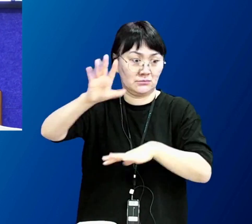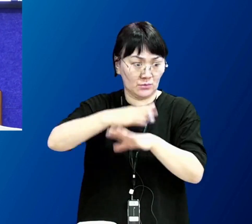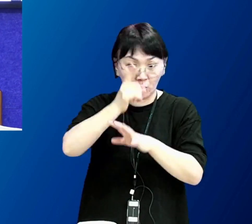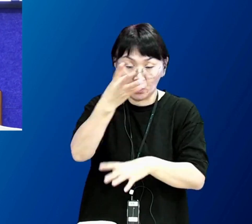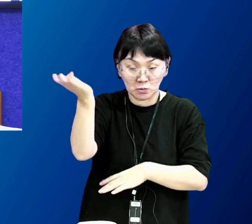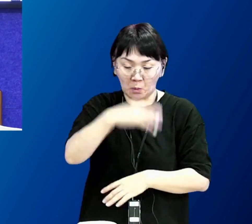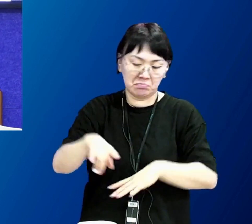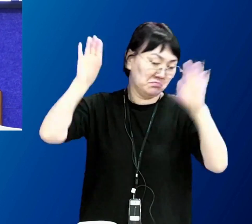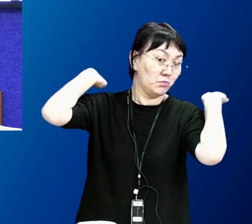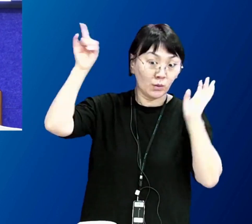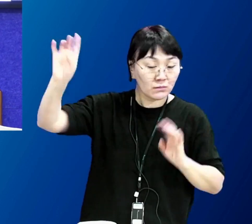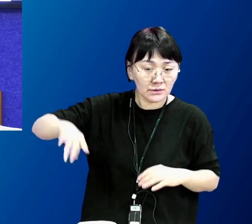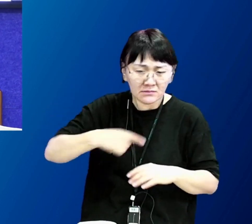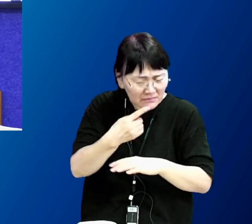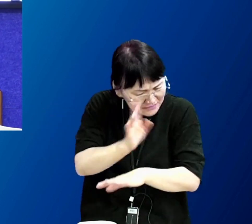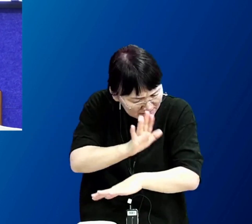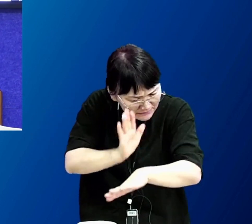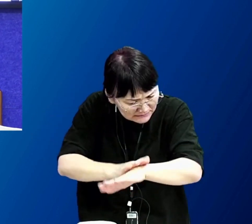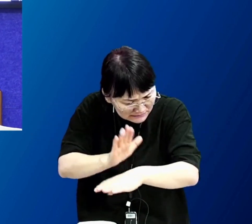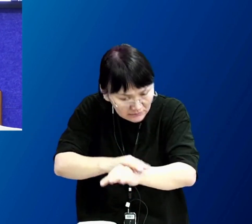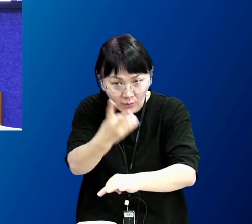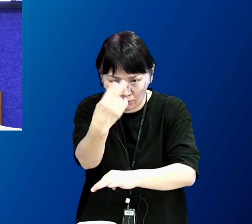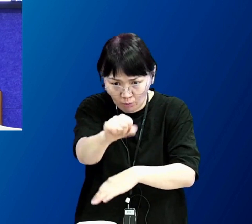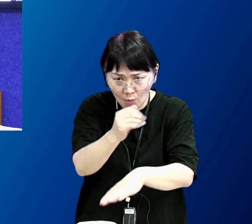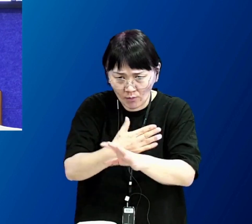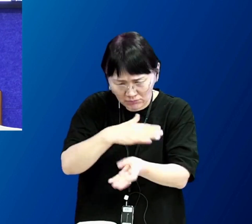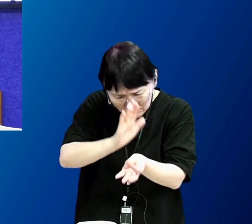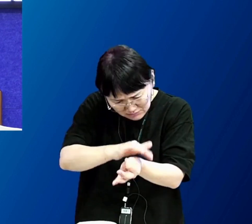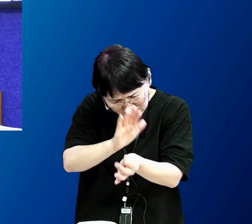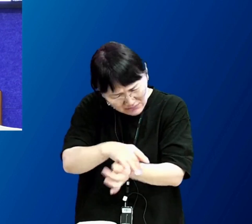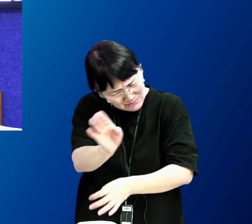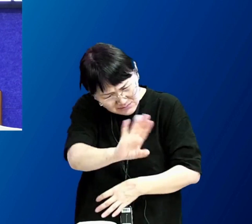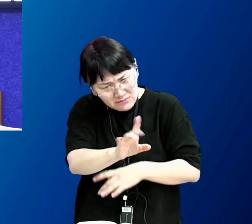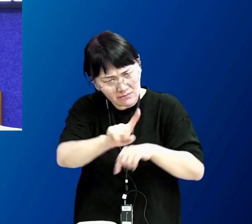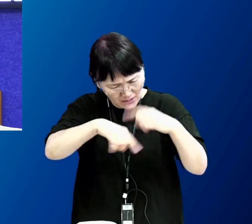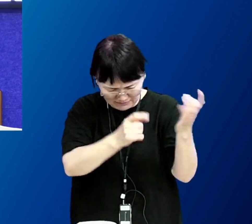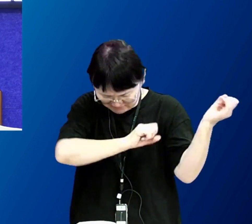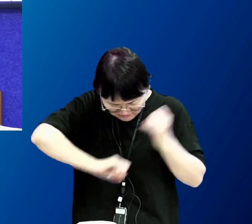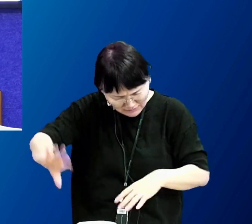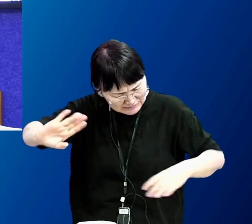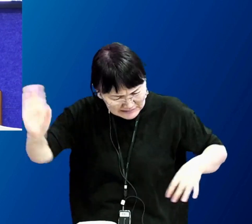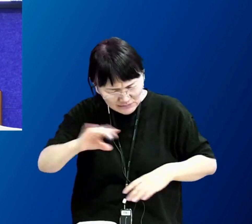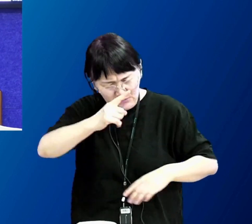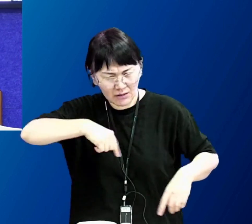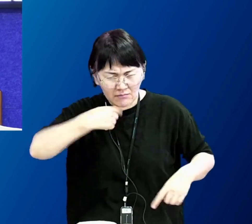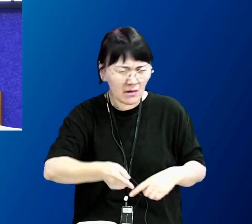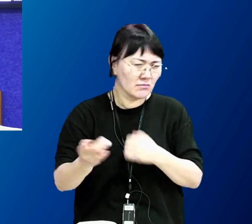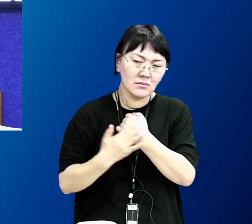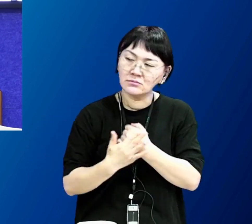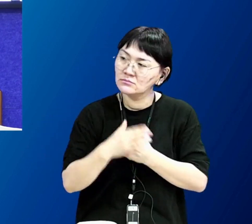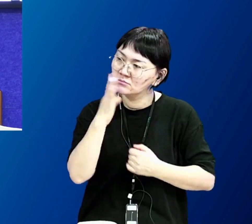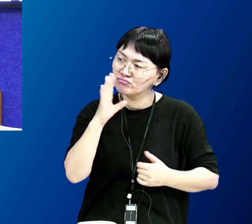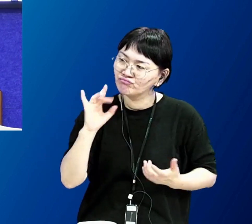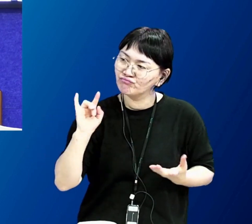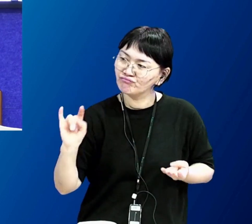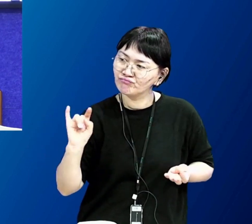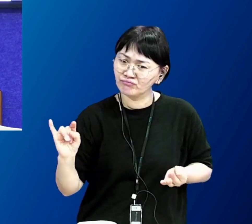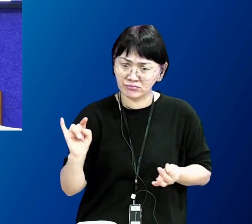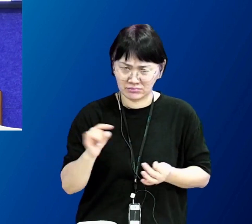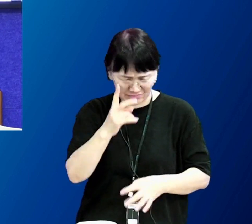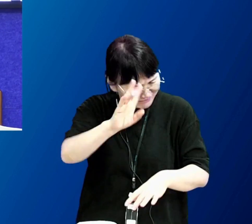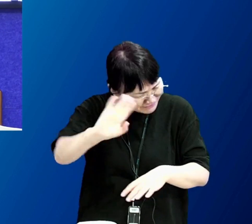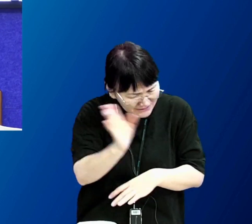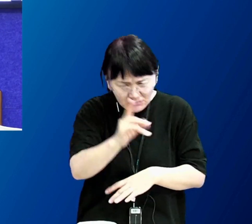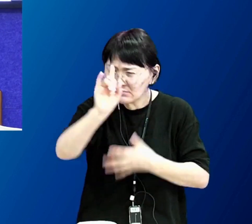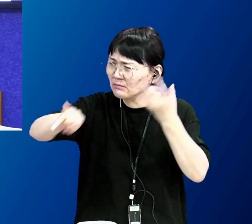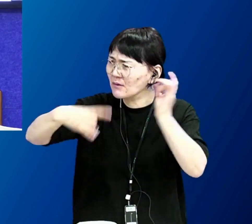биз? Тэгэд юу гэж хэлсэн бэл? Эн гимнүглэ хайхыг түүнес хүсн тушаас. Өөр бурхтыг